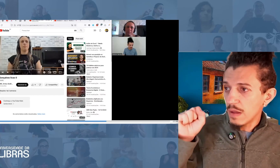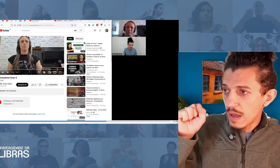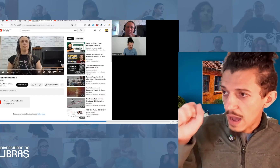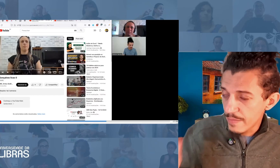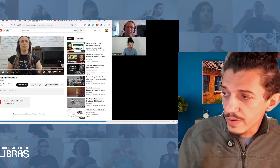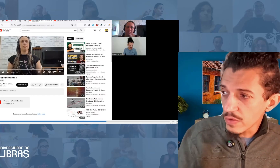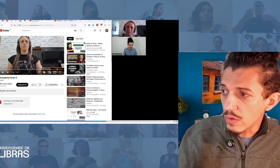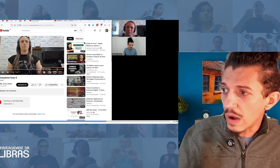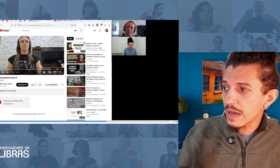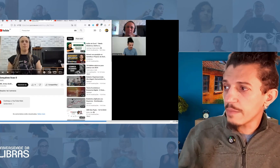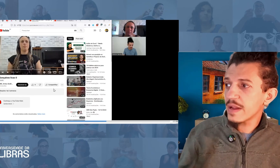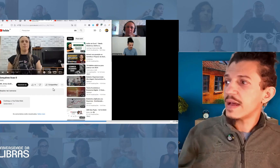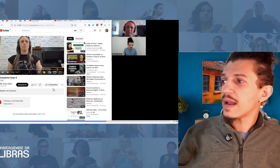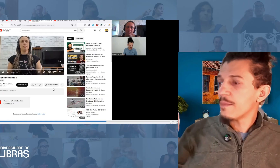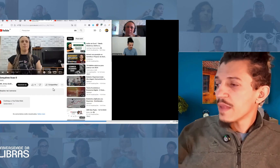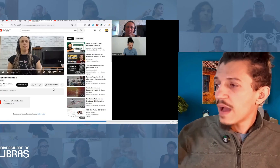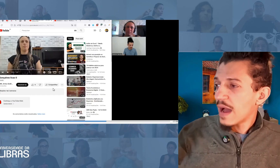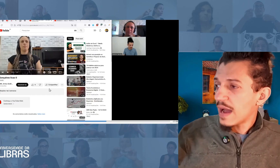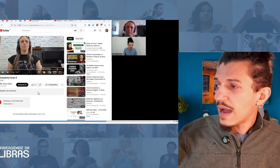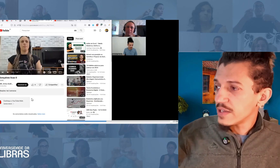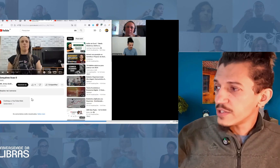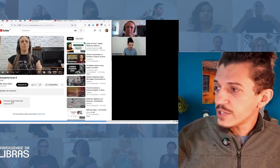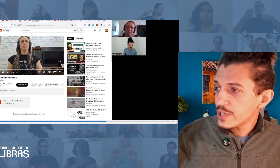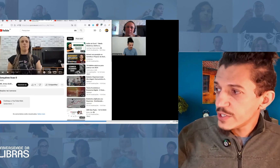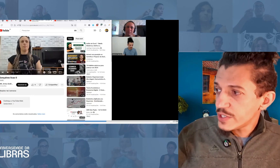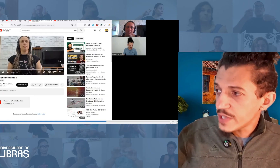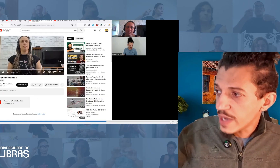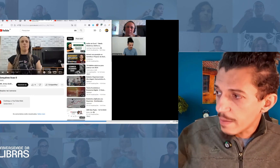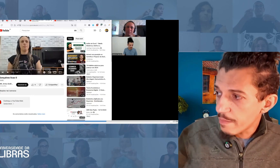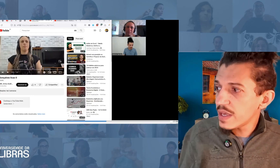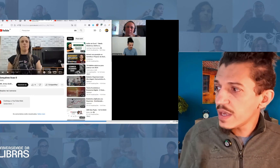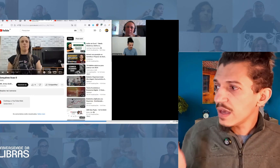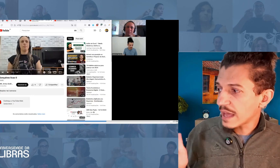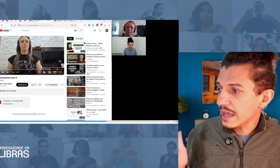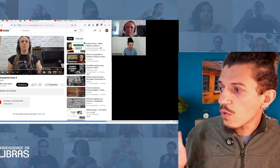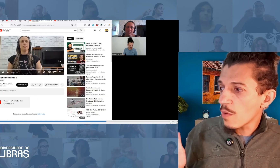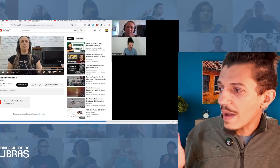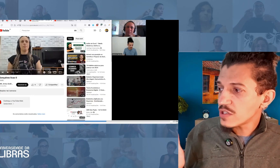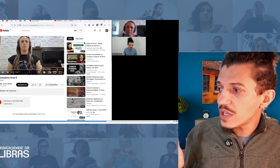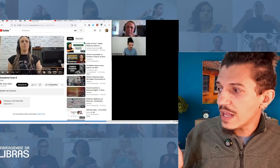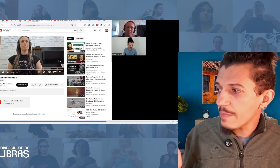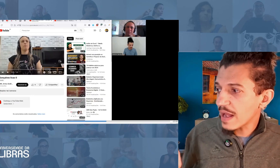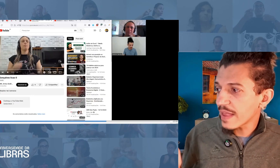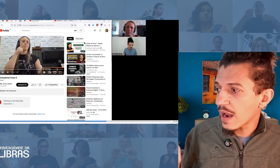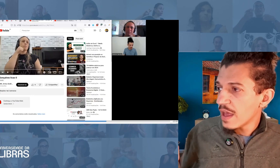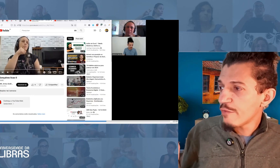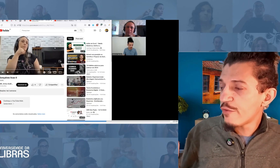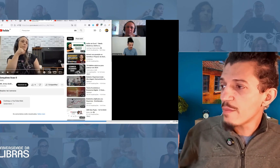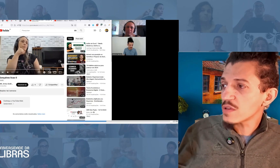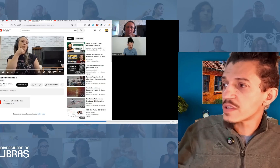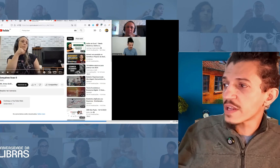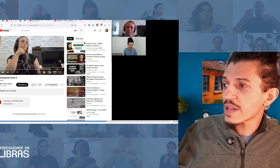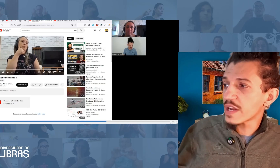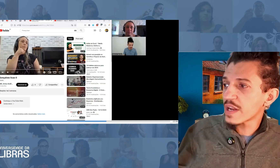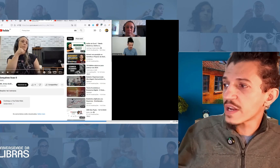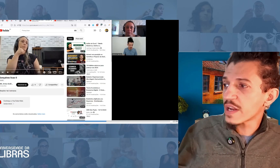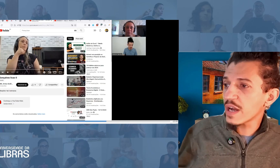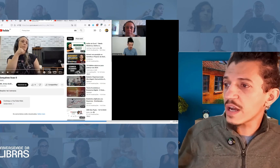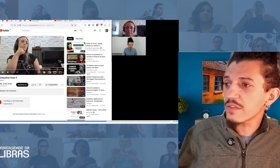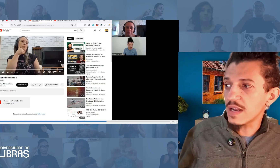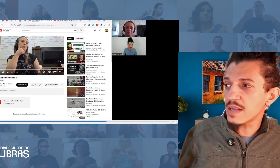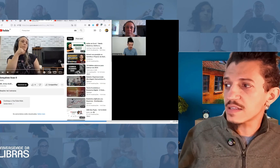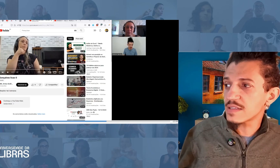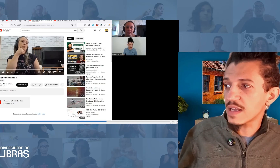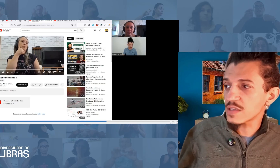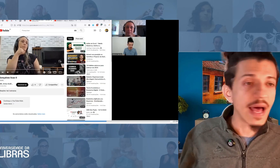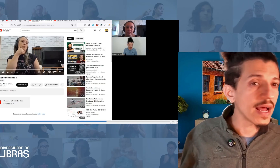eu abriu a câmera dela, a gente abriu aqui a tela e eu compartilhei a minha tela e fui mostrando as sinalizações